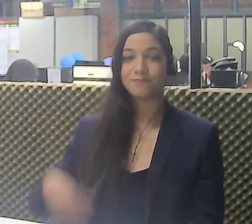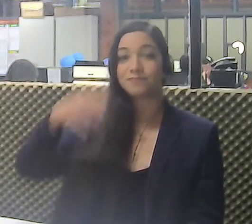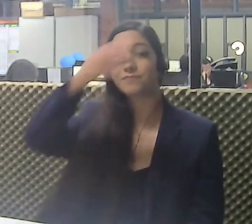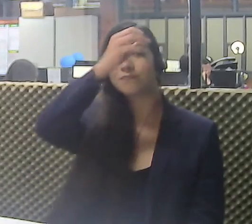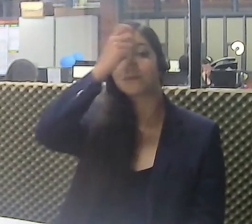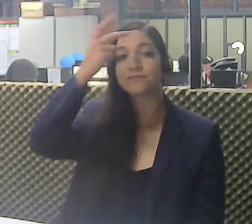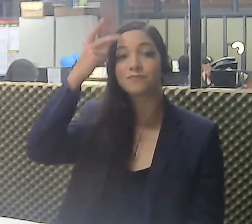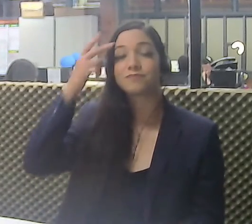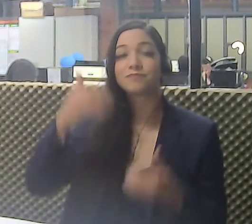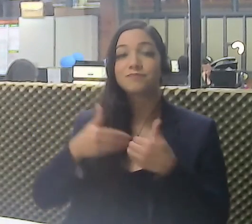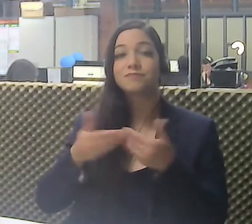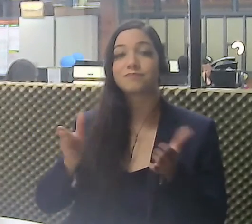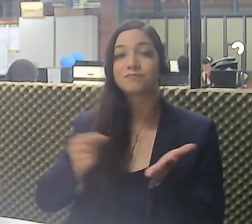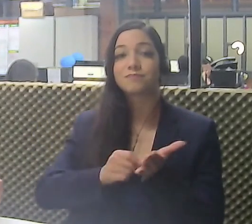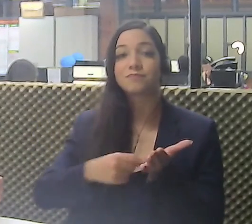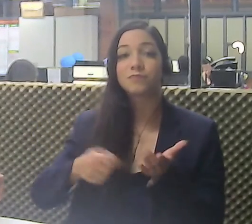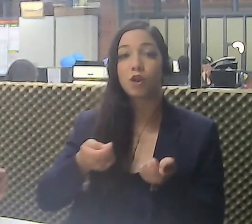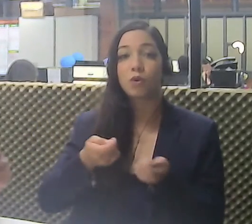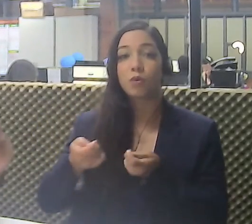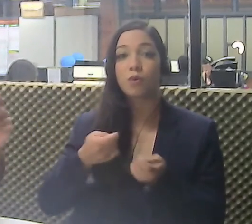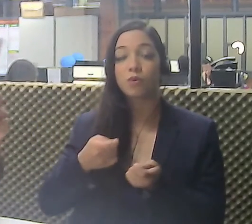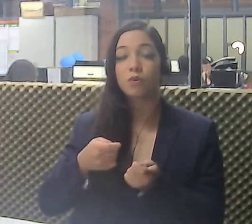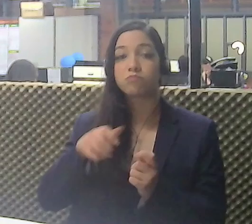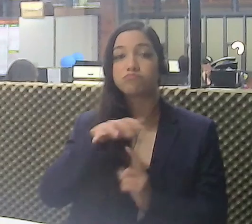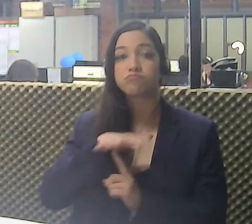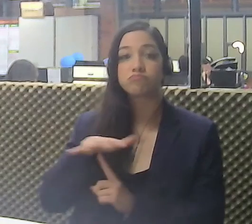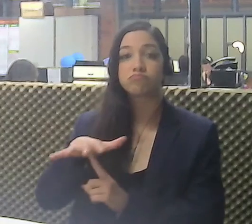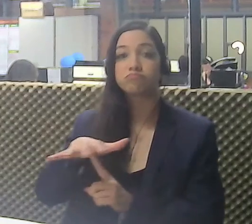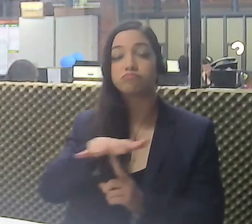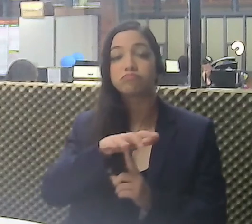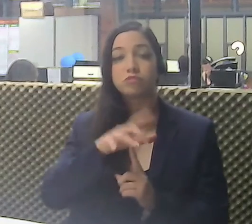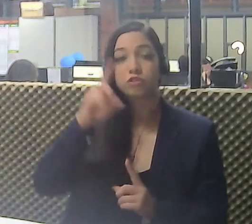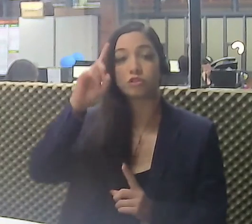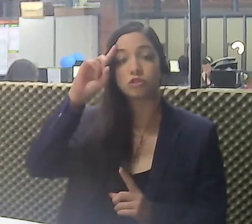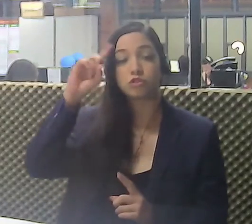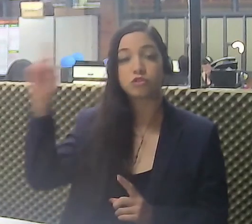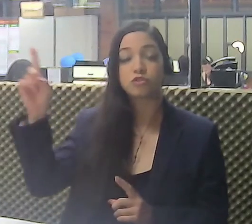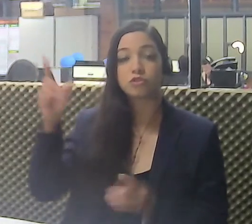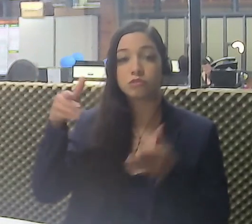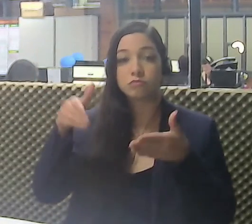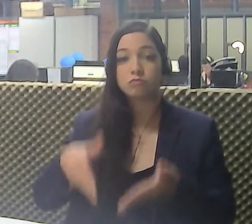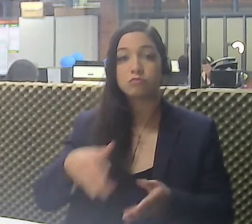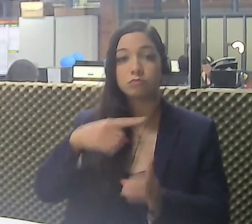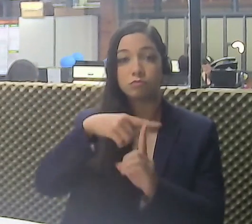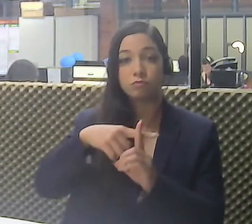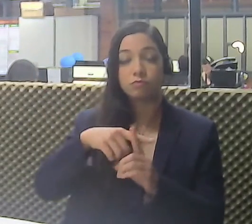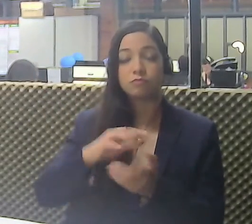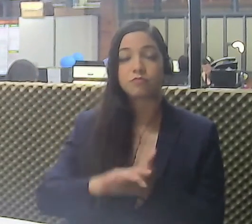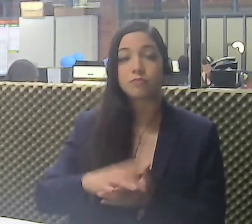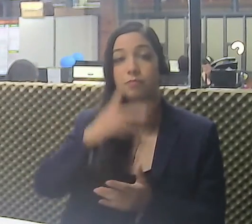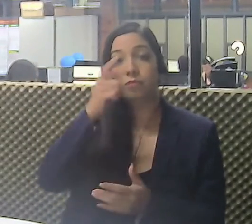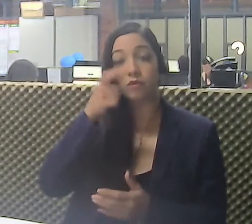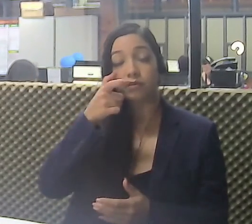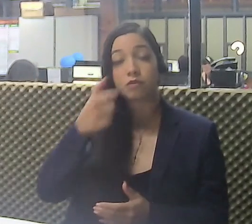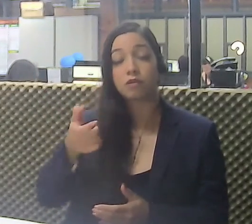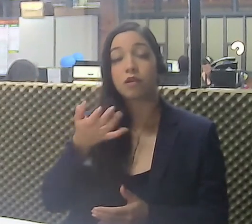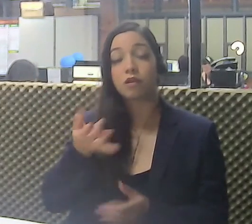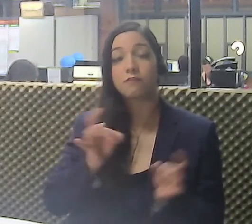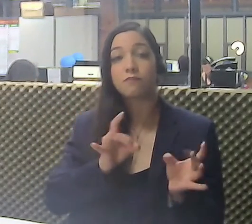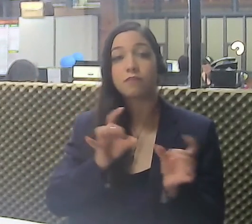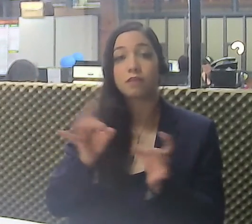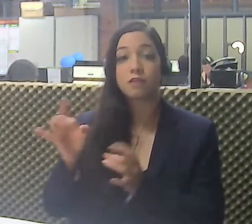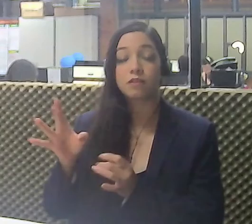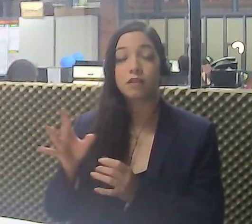Prefeitura abre inscrições para comércio ambulante no Dia de Finados. Até o dia 5 de outubro, os interessados em comercializar